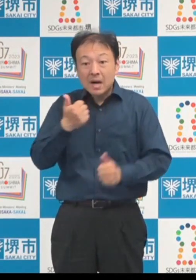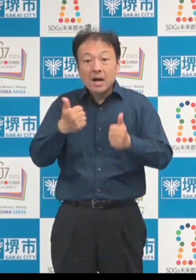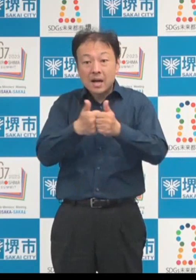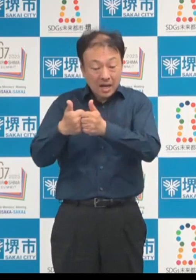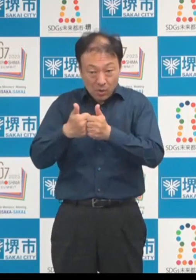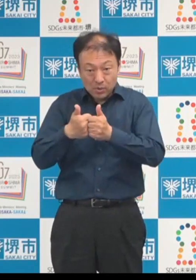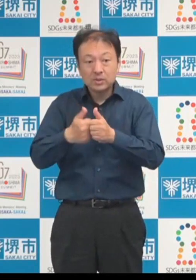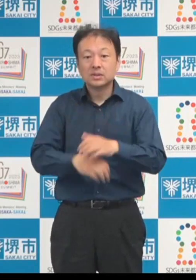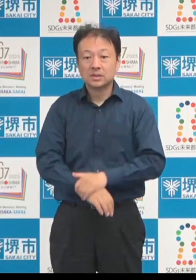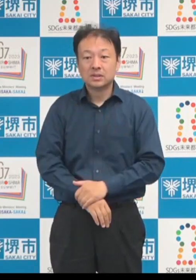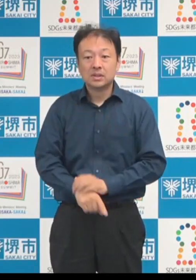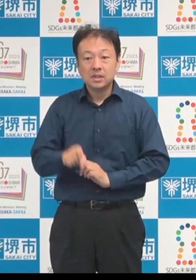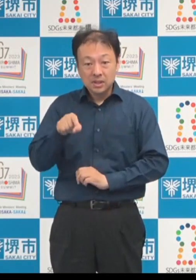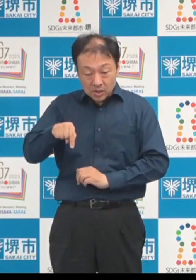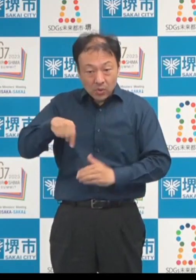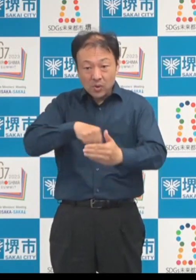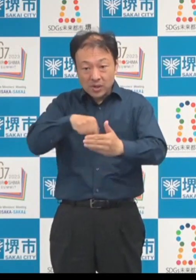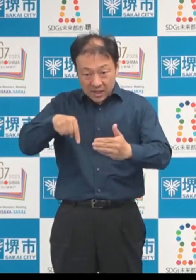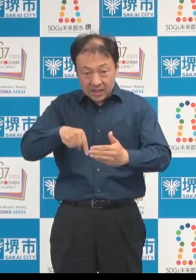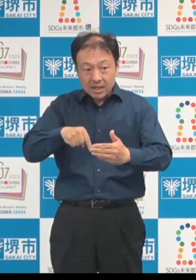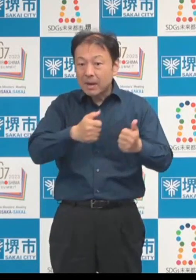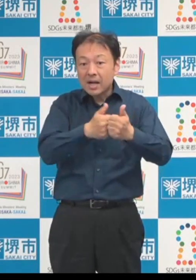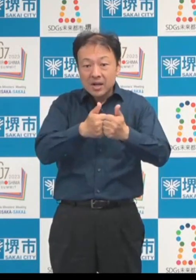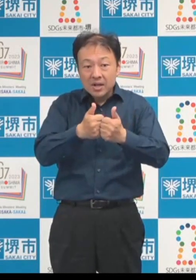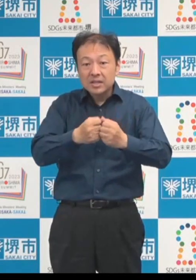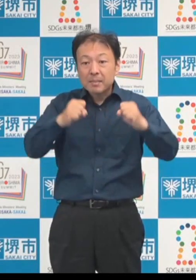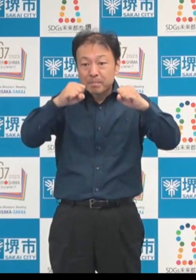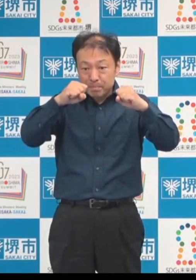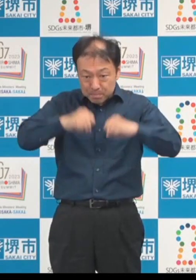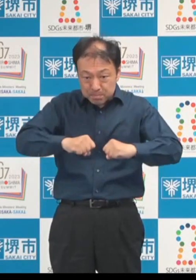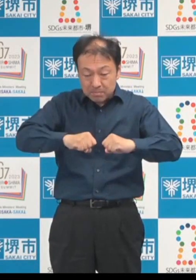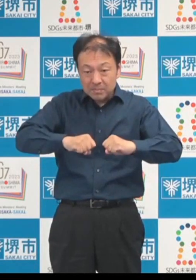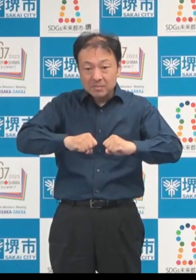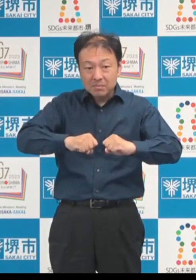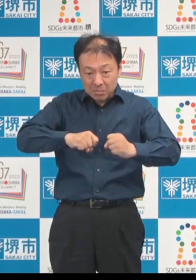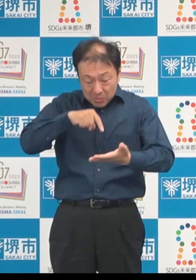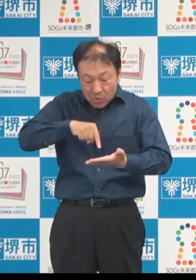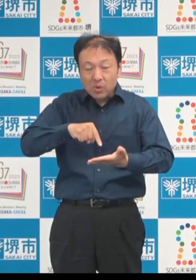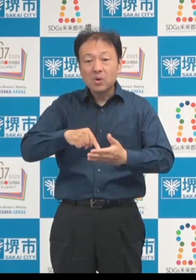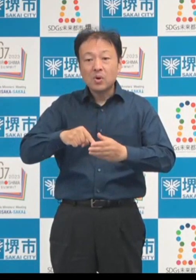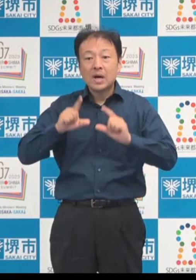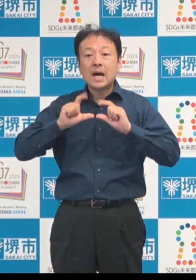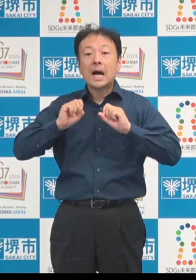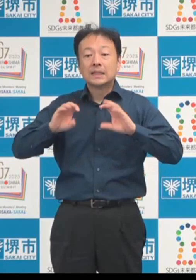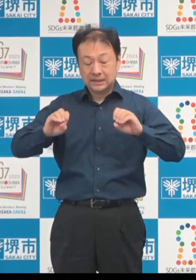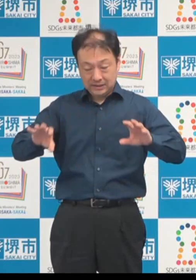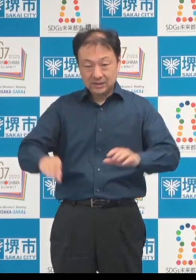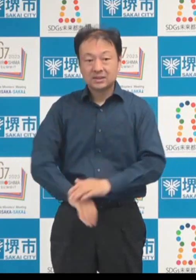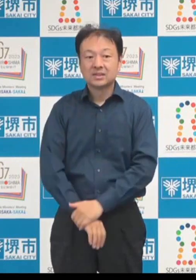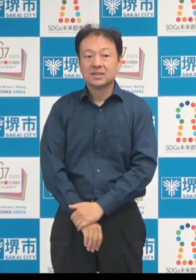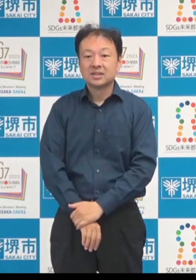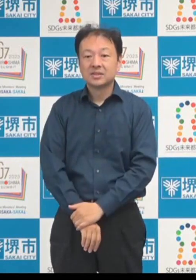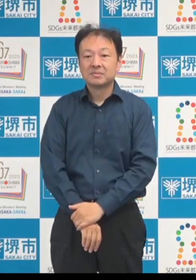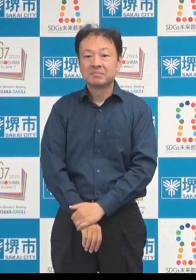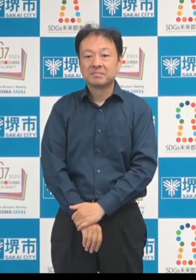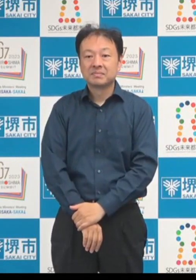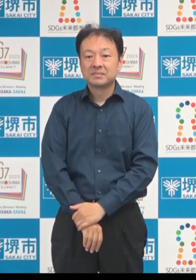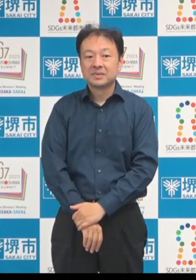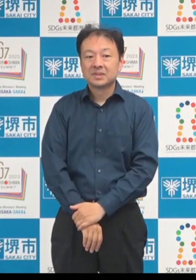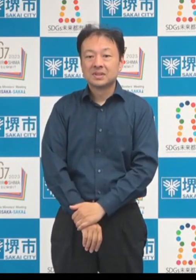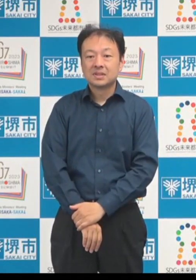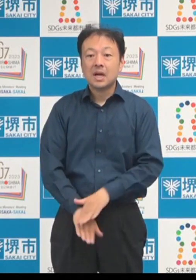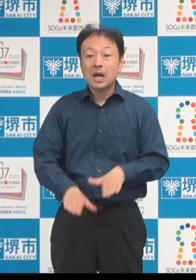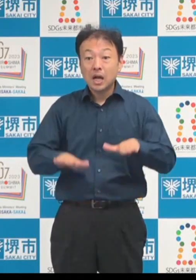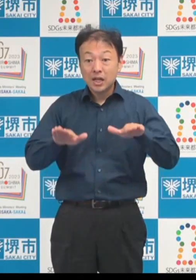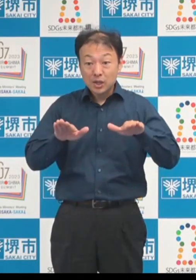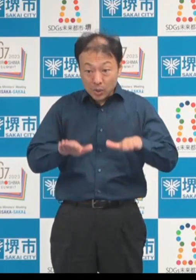こで合意が取れたもの、協議が整ったものから発信をするという状況です。で、本日も私から担当